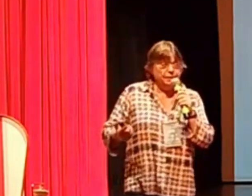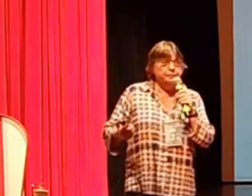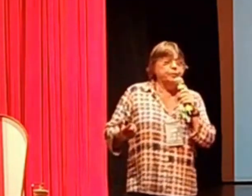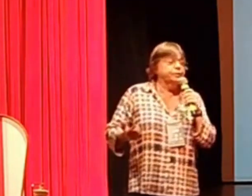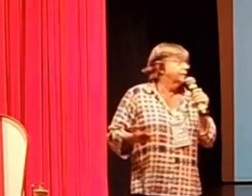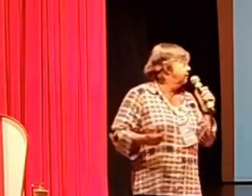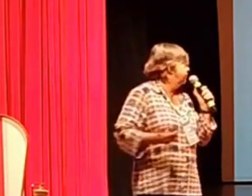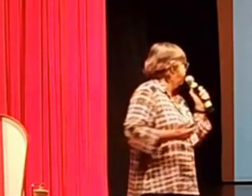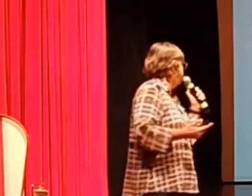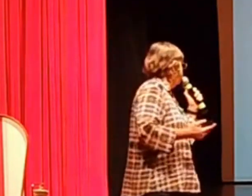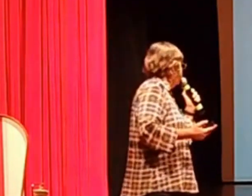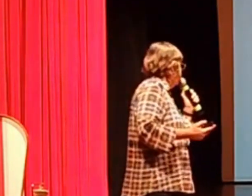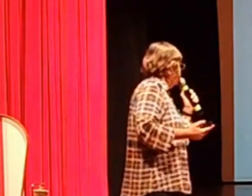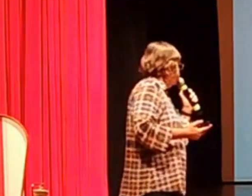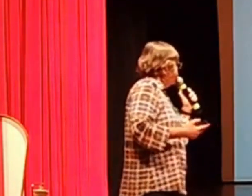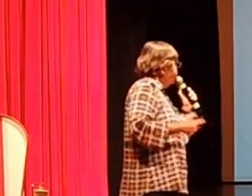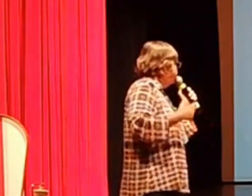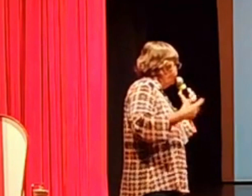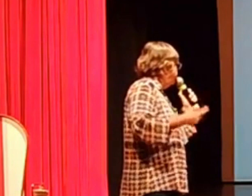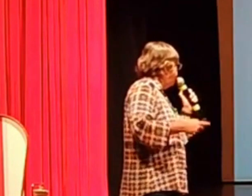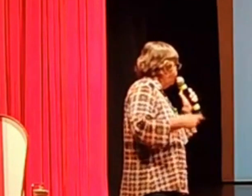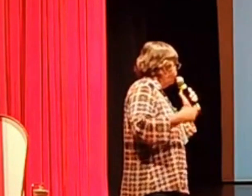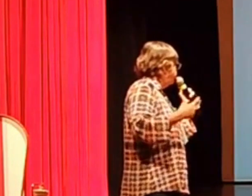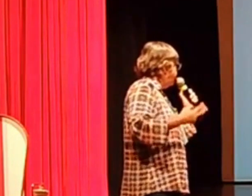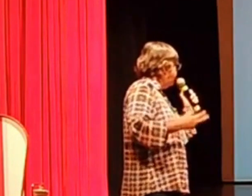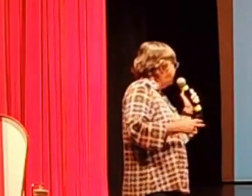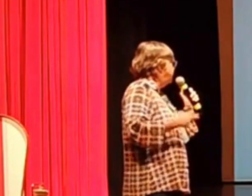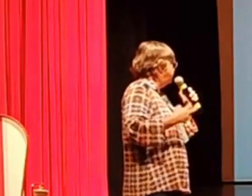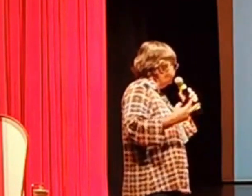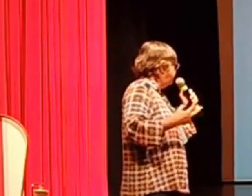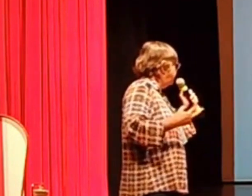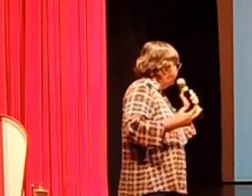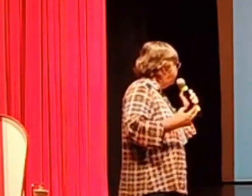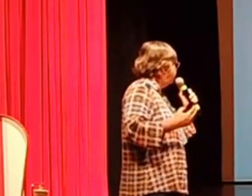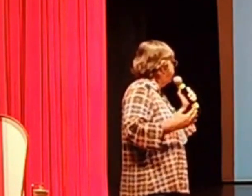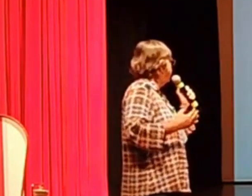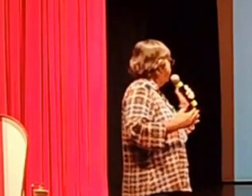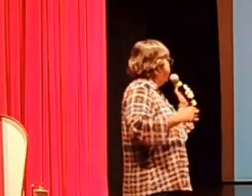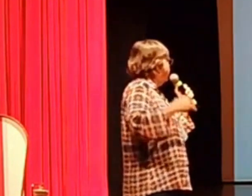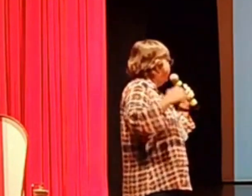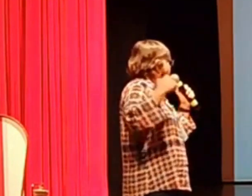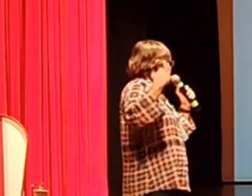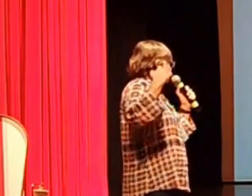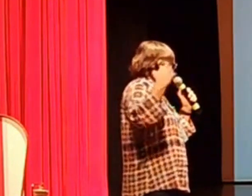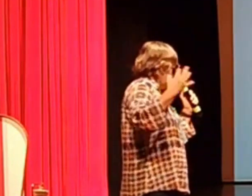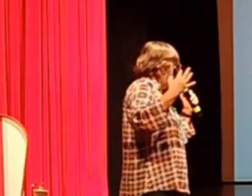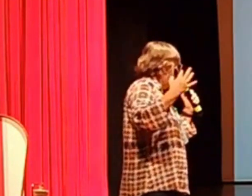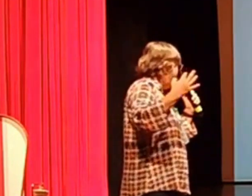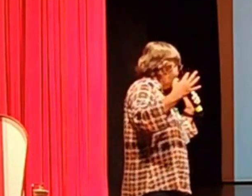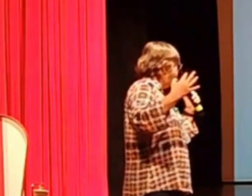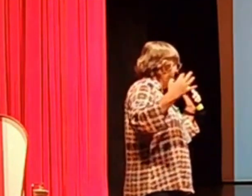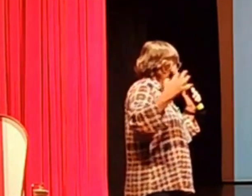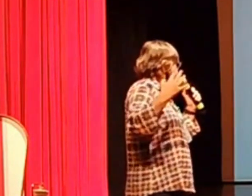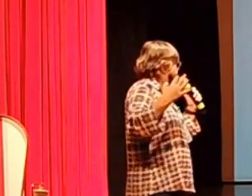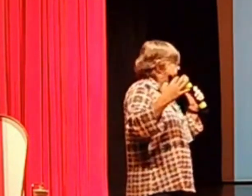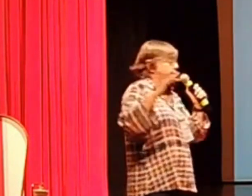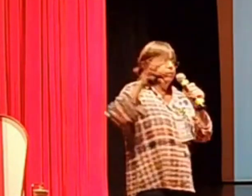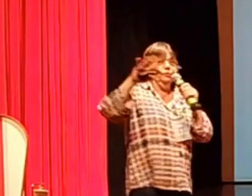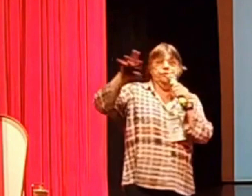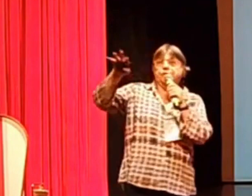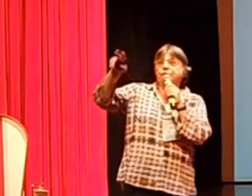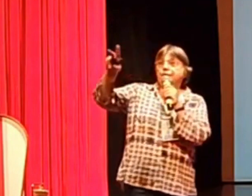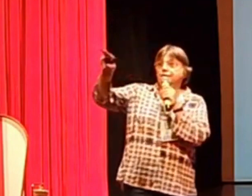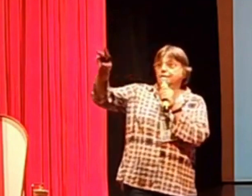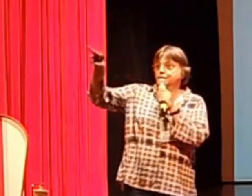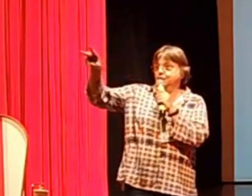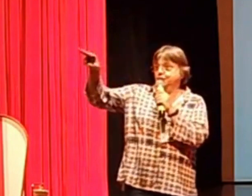pai também é importante, né? Os irmãos, os parentes, os amigos, o médico e